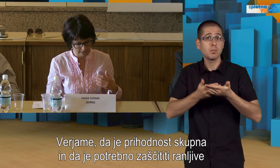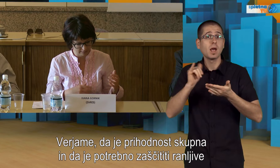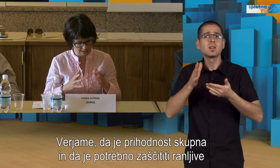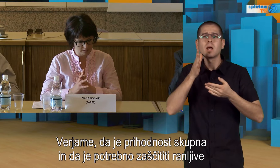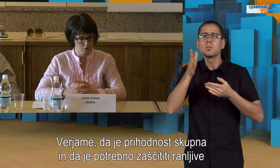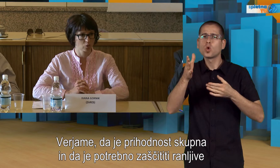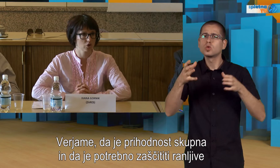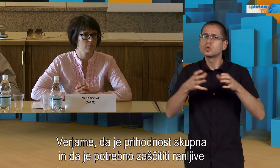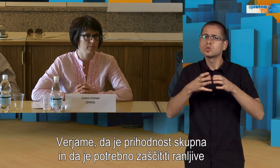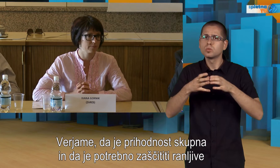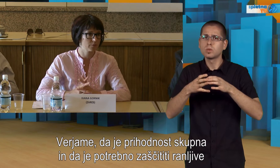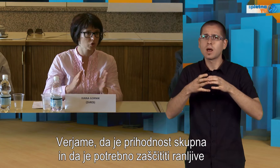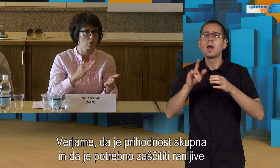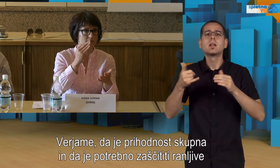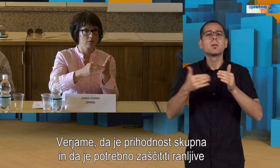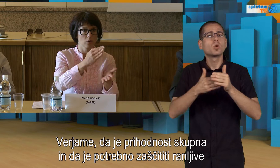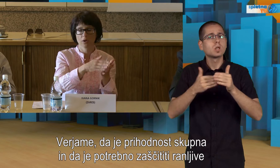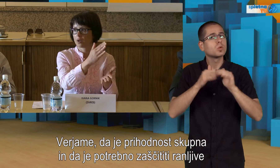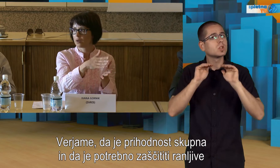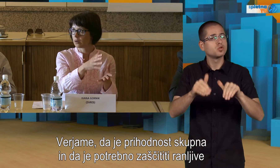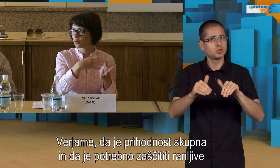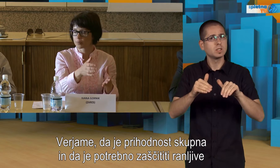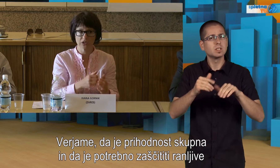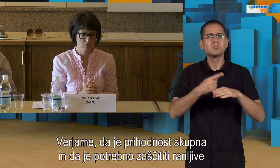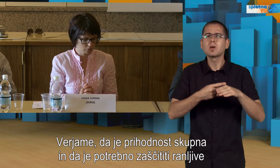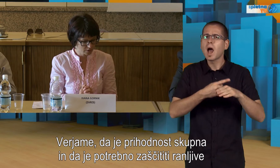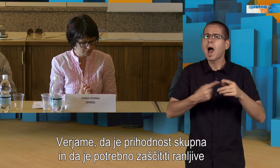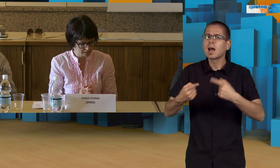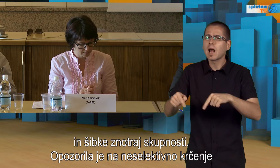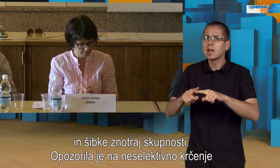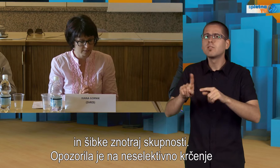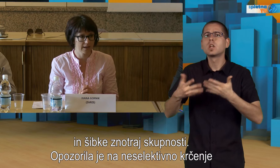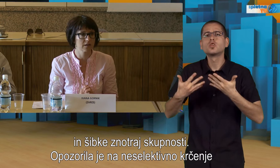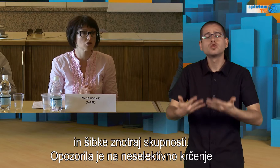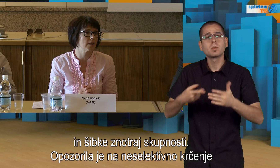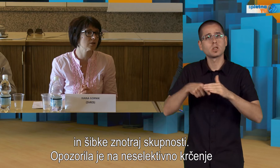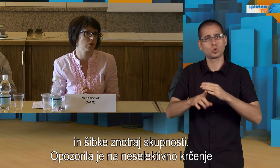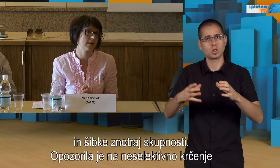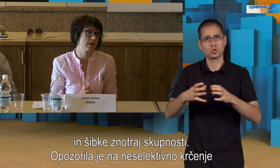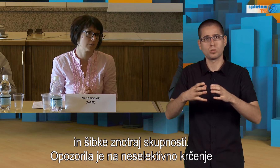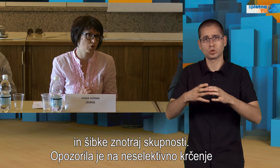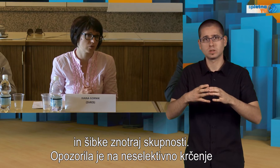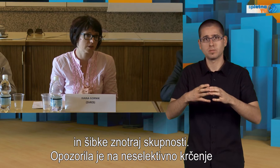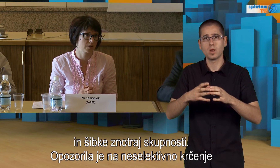Verjame, da je prihodnost skupna in da je potrebno zaščititi ranljive in šibke znotraj skupnosti.